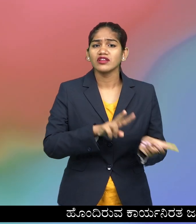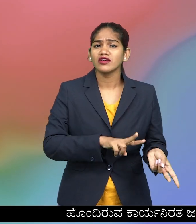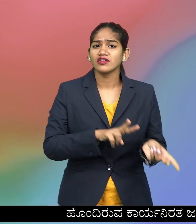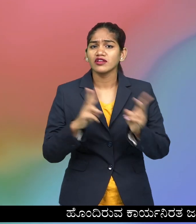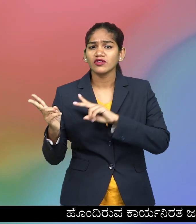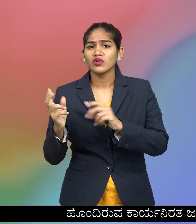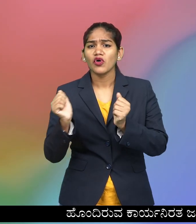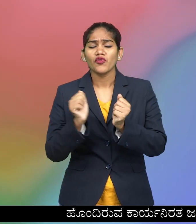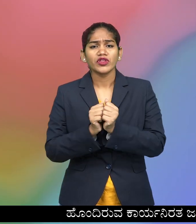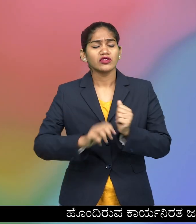ಕಂಡುಬರುತ್ತವೆ.